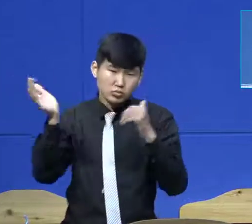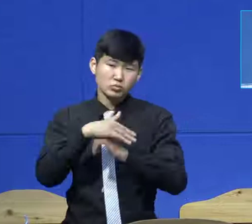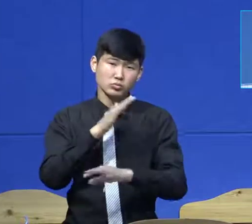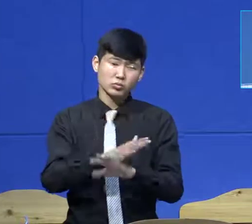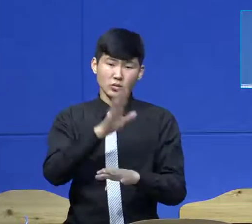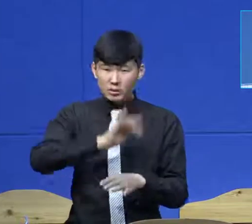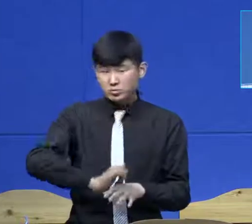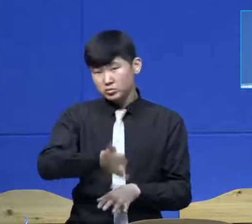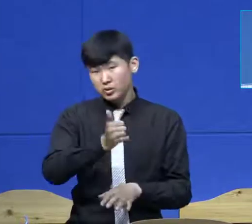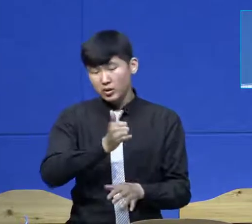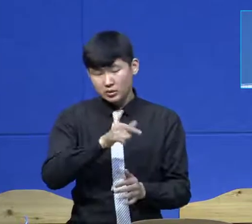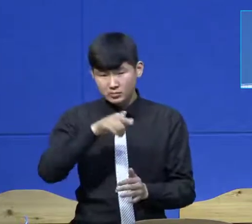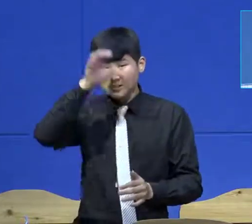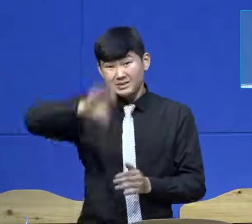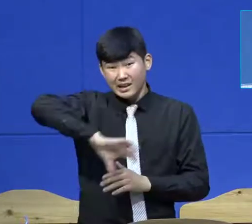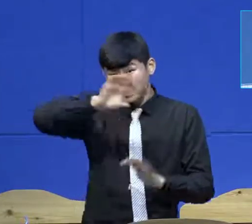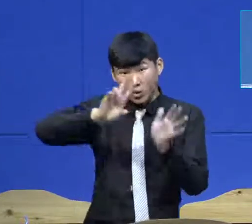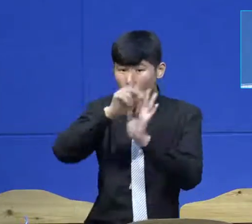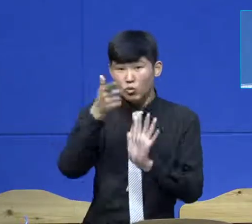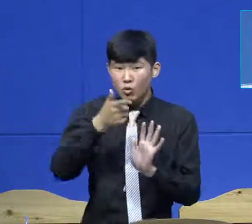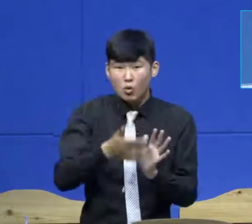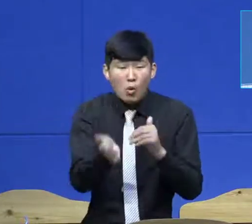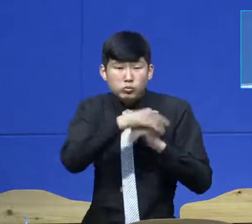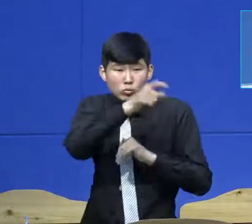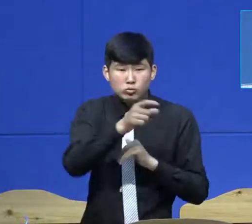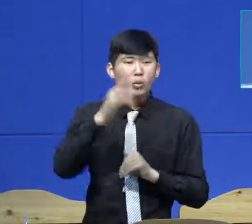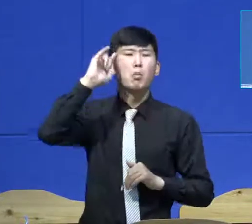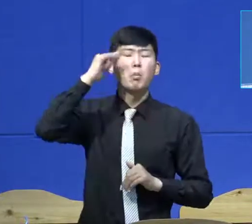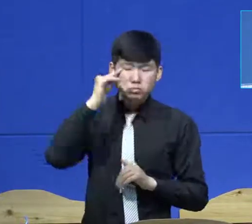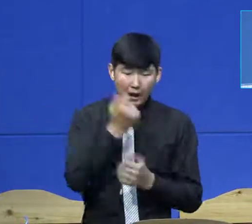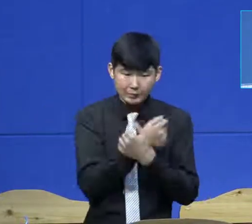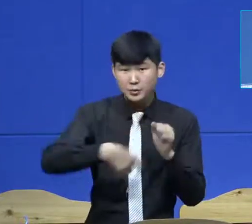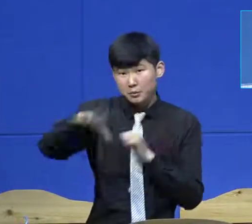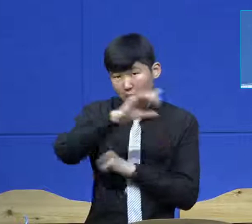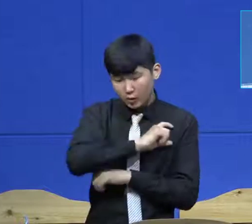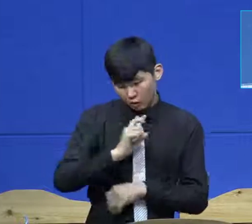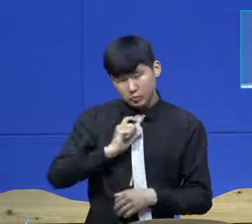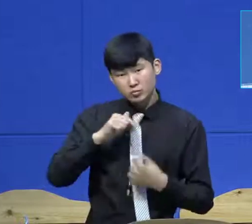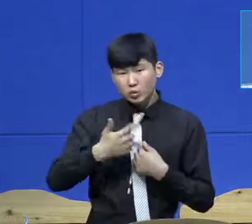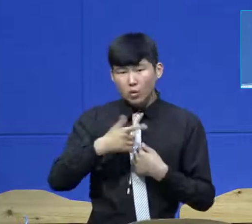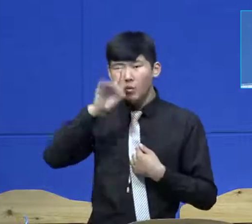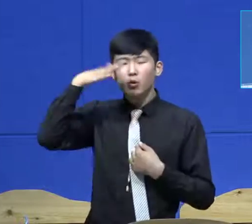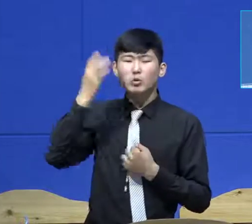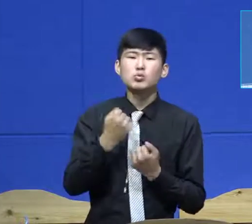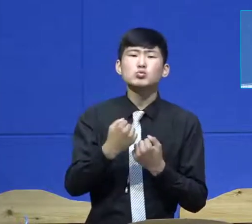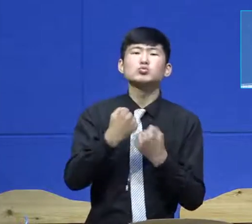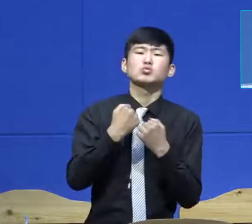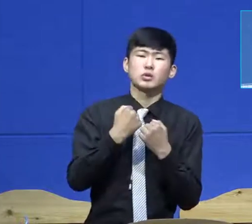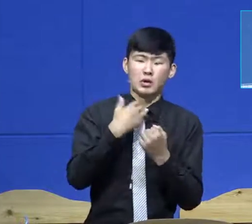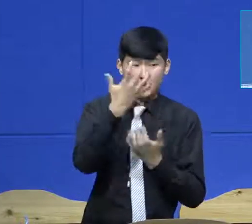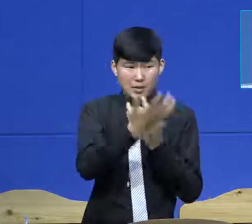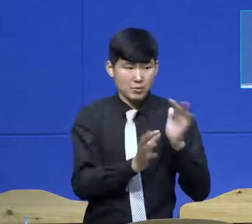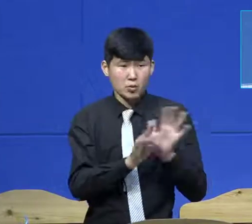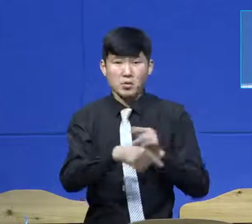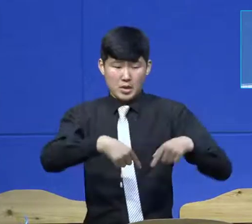Гэхдээ загалмай үг нь мөхөхстийн үед мохоглол аврагдсан бидний хувьд бурхны хүчээ там руу